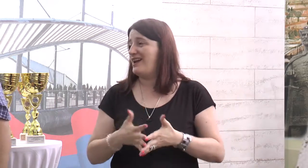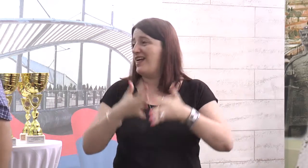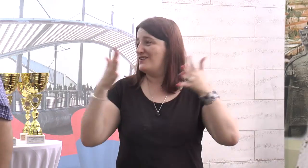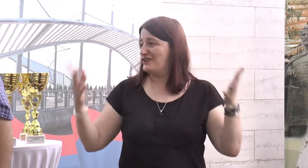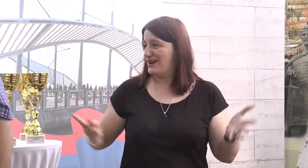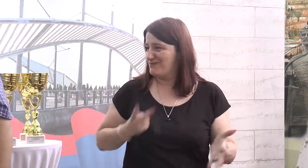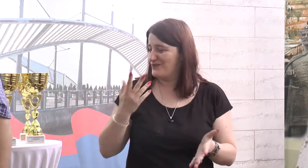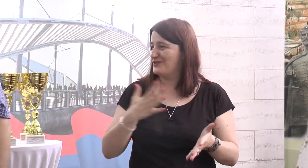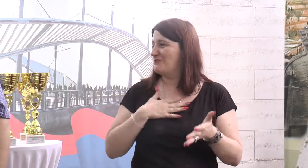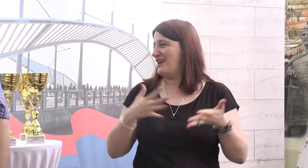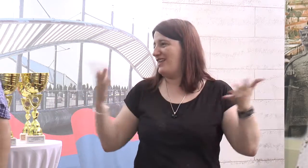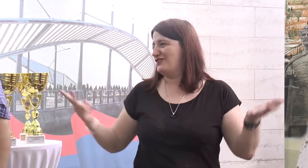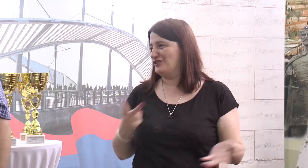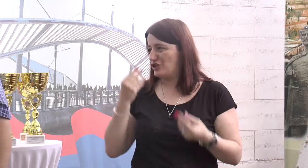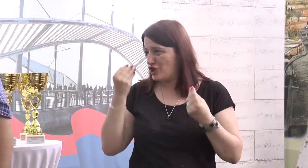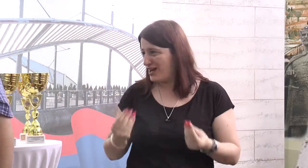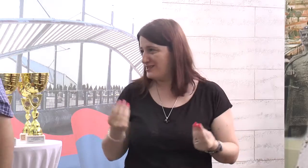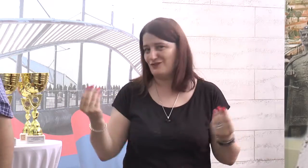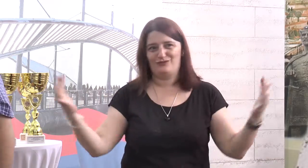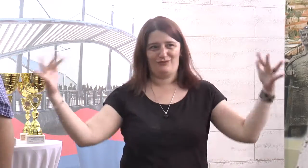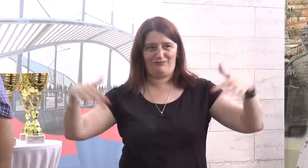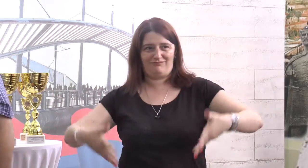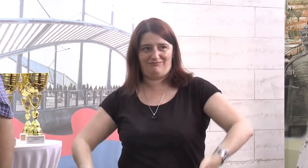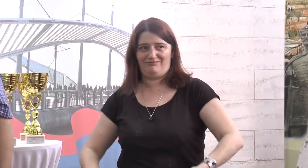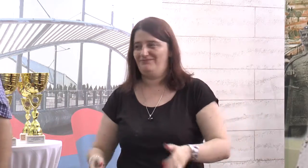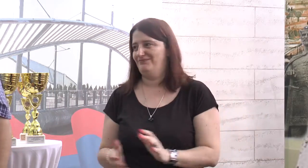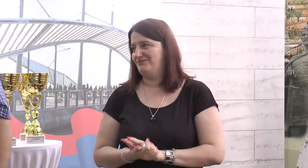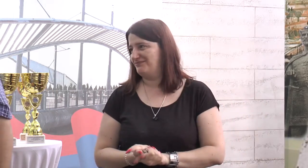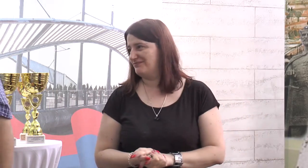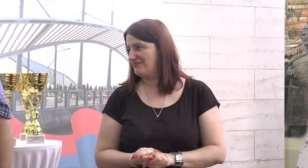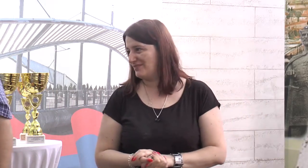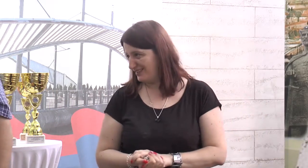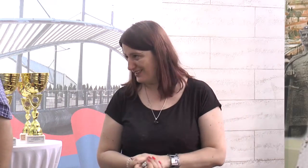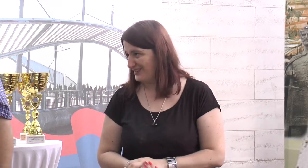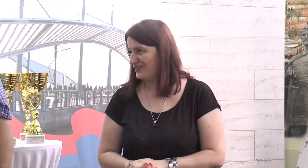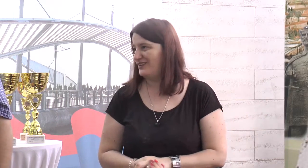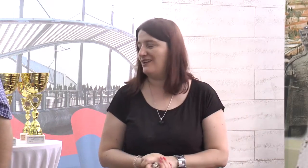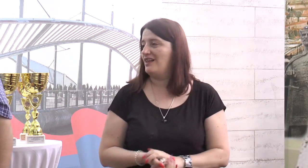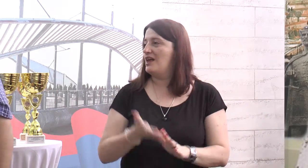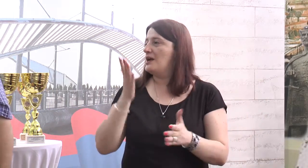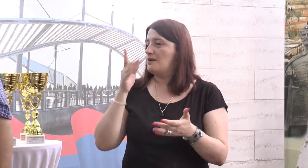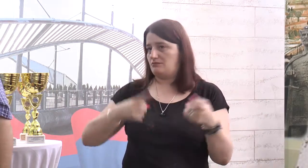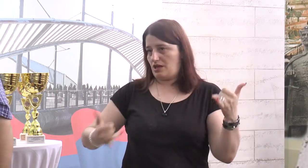što sam ja rođena ovde u Mitrovici i jako sam ponosna što sam došla ovde u gradu